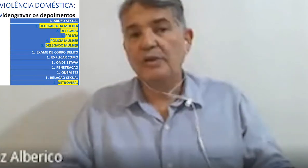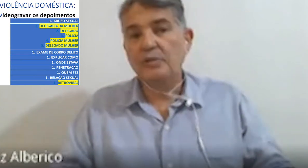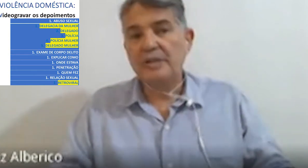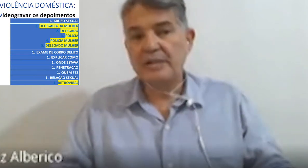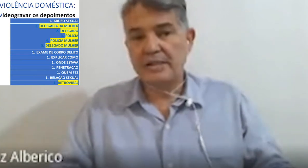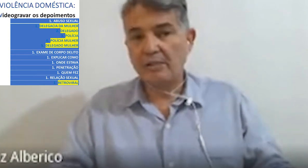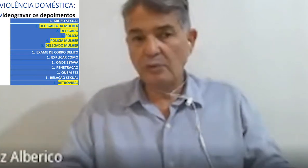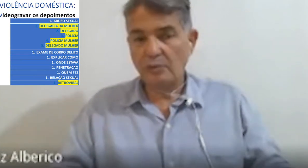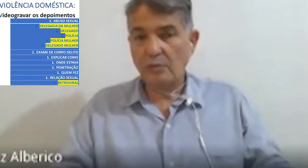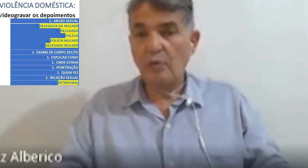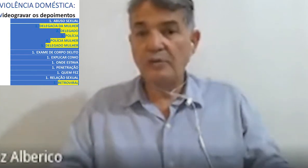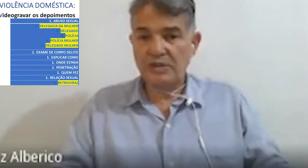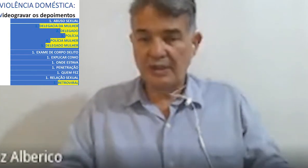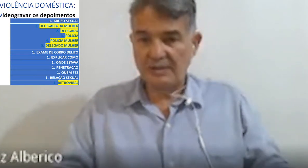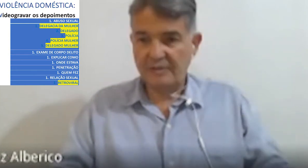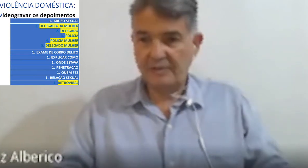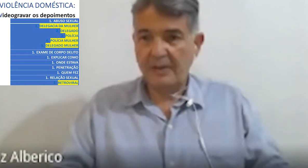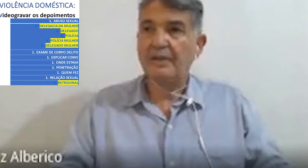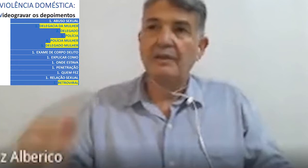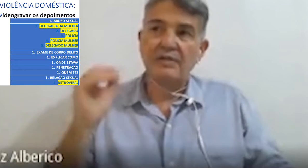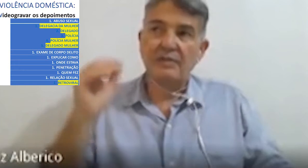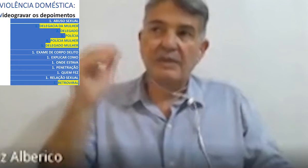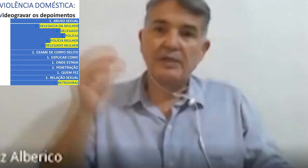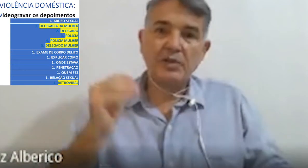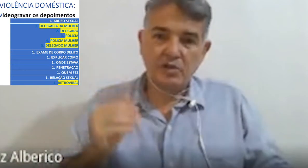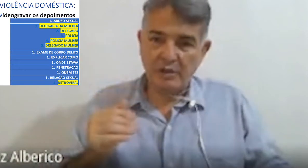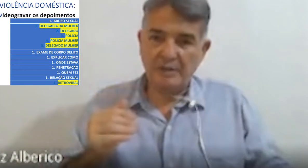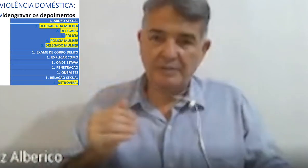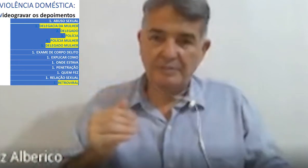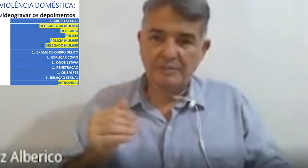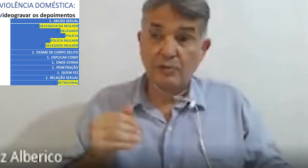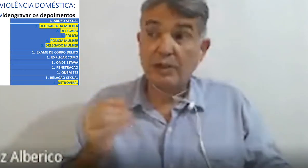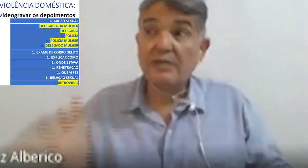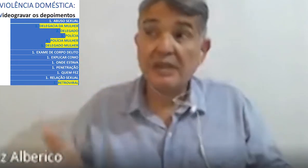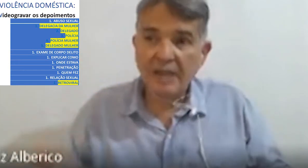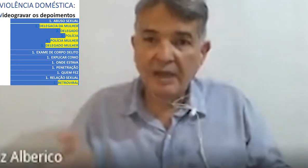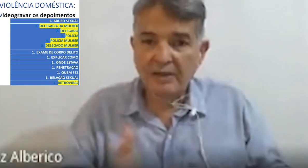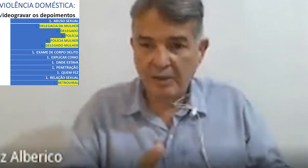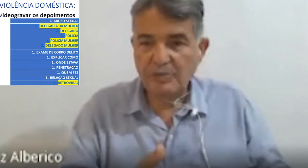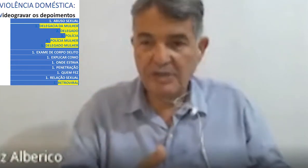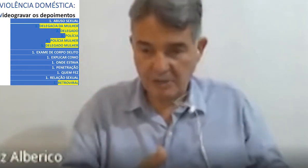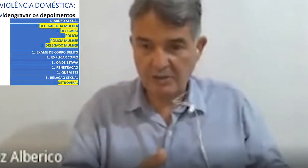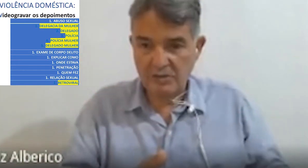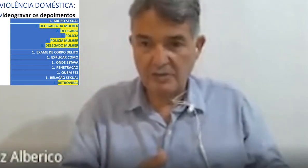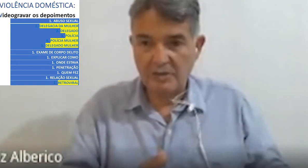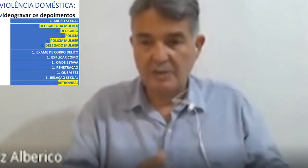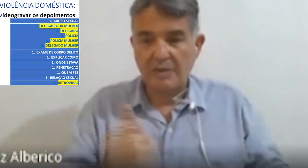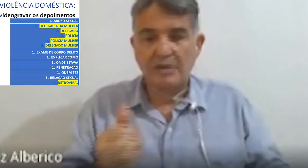O item 5, onde estava? Né? Você vai precisar de uma história. Onde é que você estava que aconteceu isso?